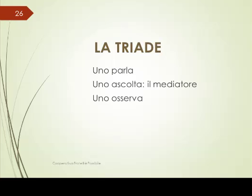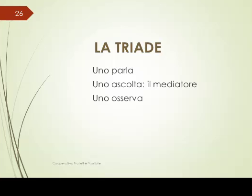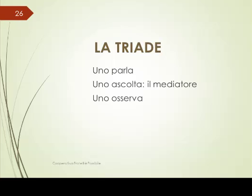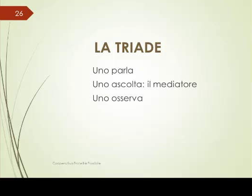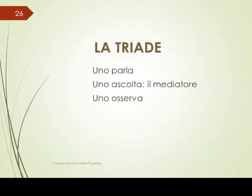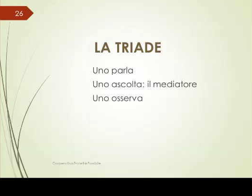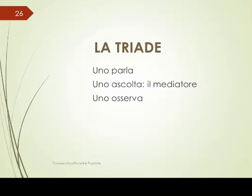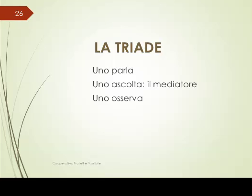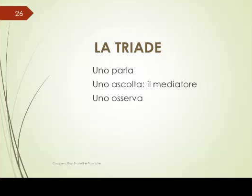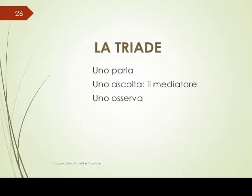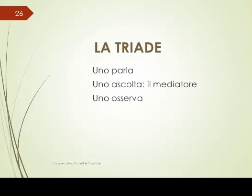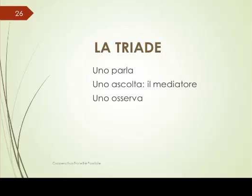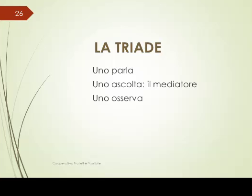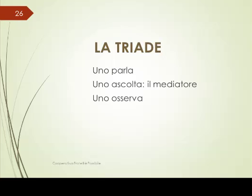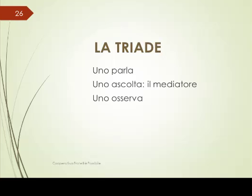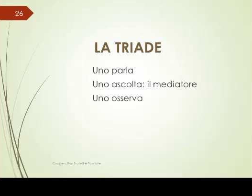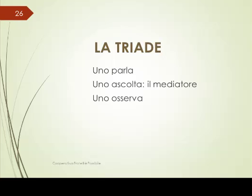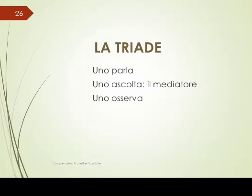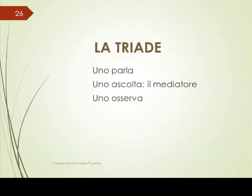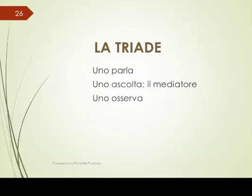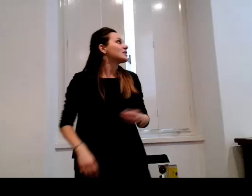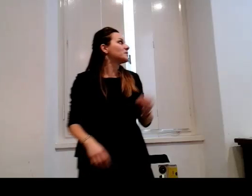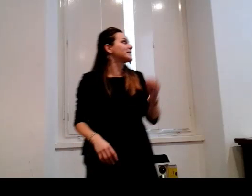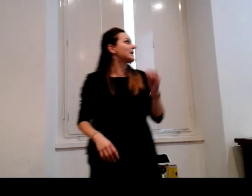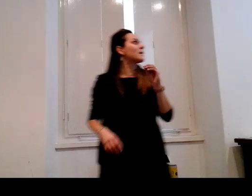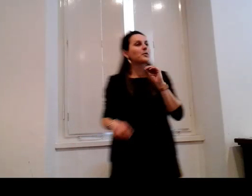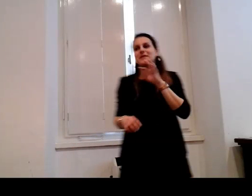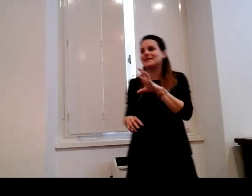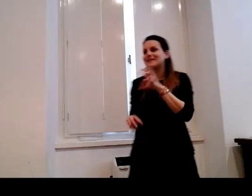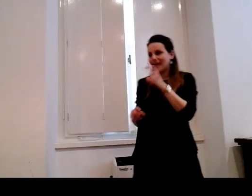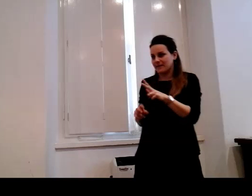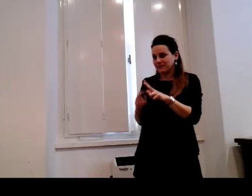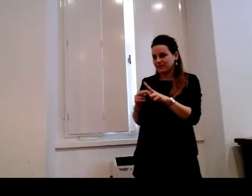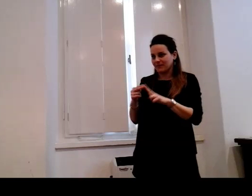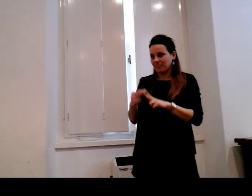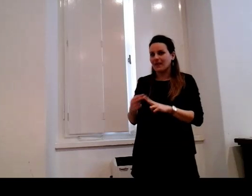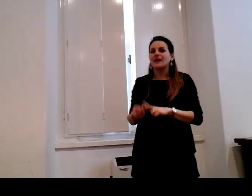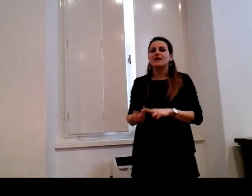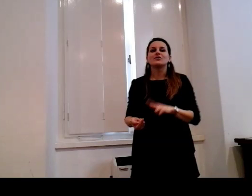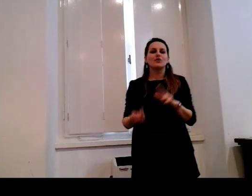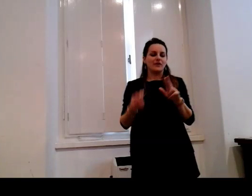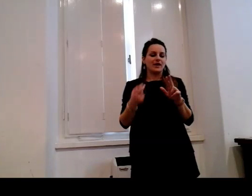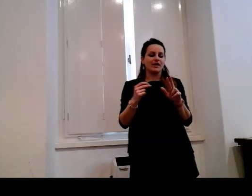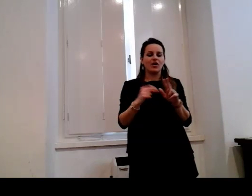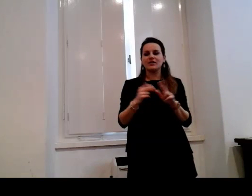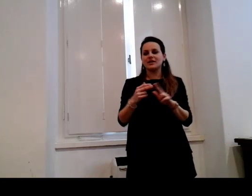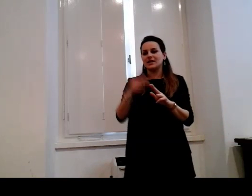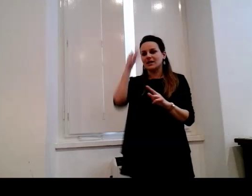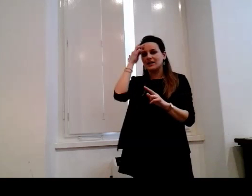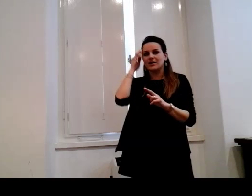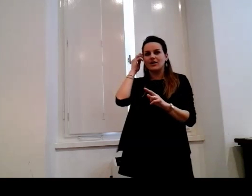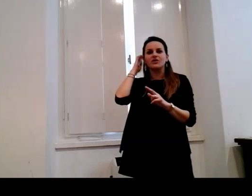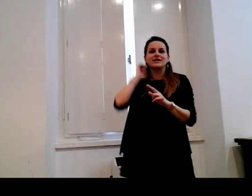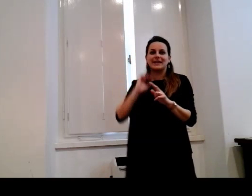esperimento. In questo modo, ci mettiamo a gruppi di tre, dove in ogni